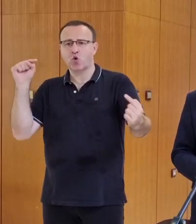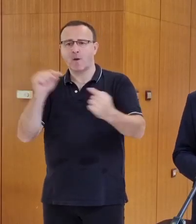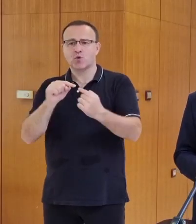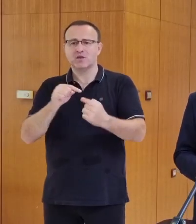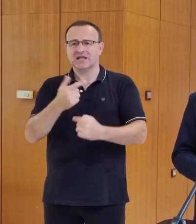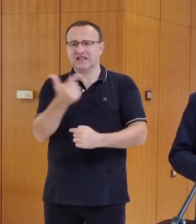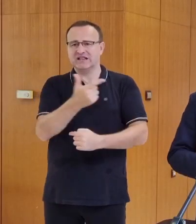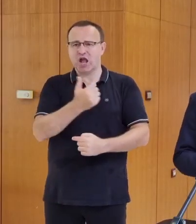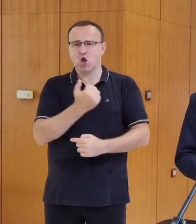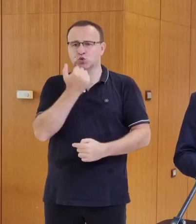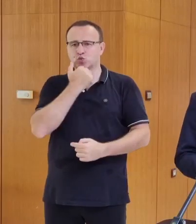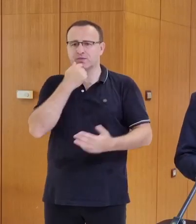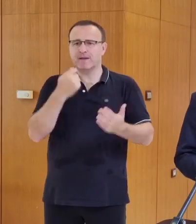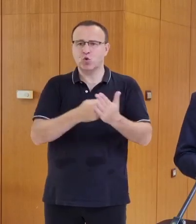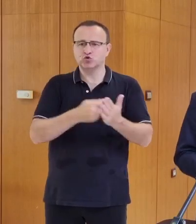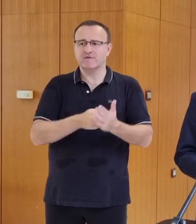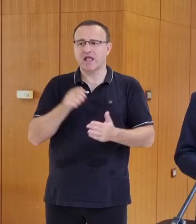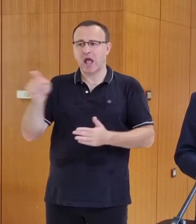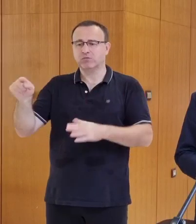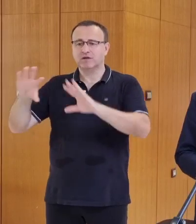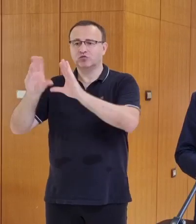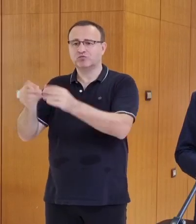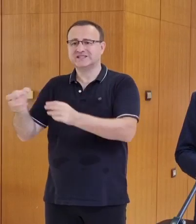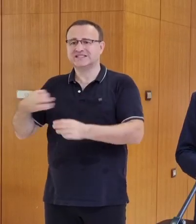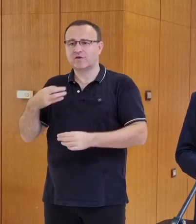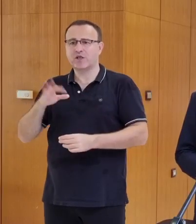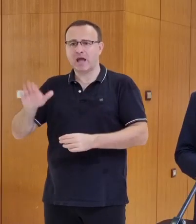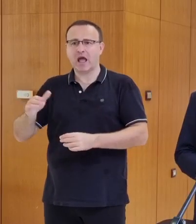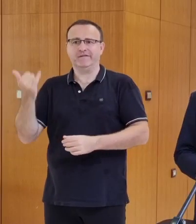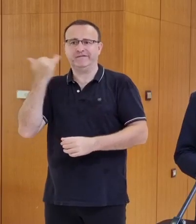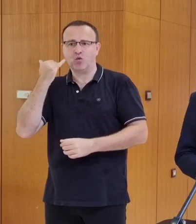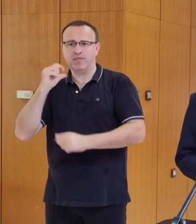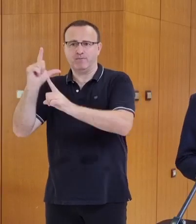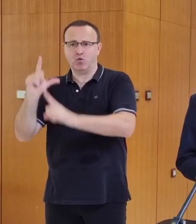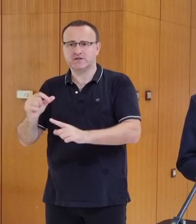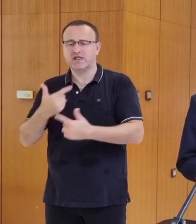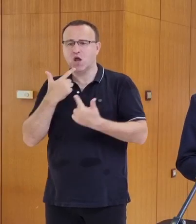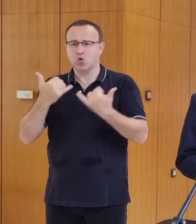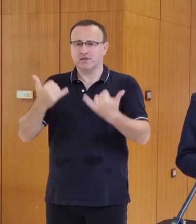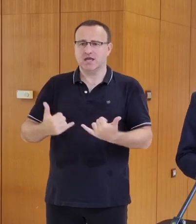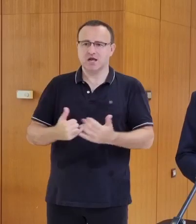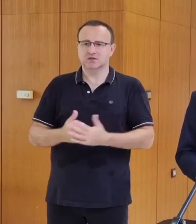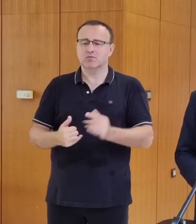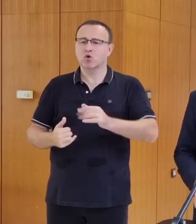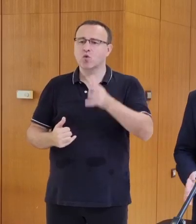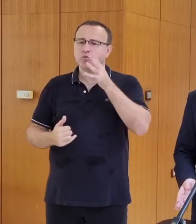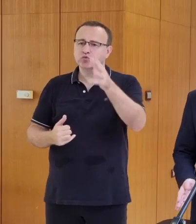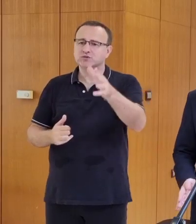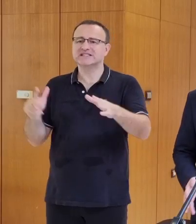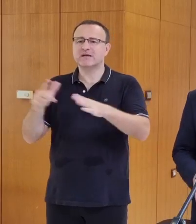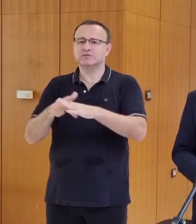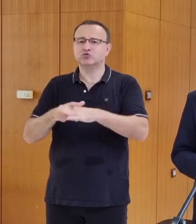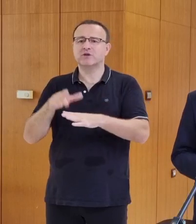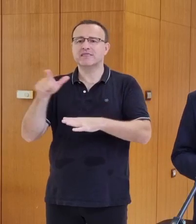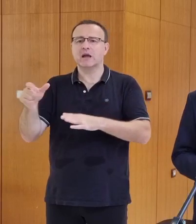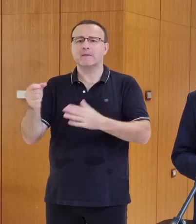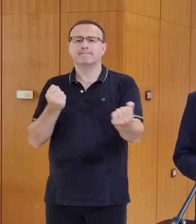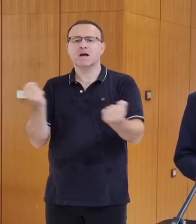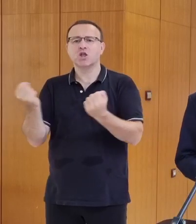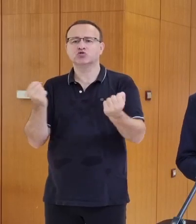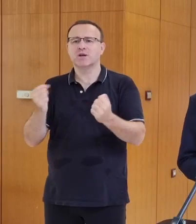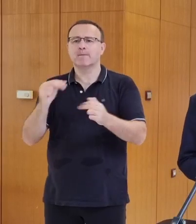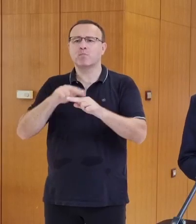poisťovňam bola vo výhodnejšej pozícii, ako je teraz. A to znamená, že aj do budúcna by sme zabezpečili také manažerské kroky, ktoré